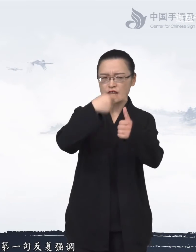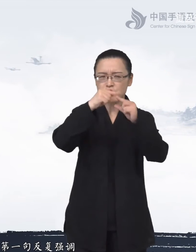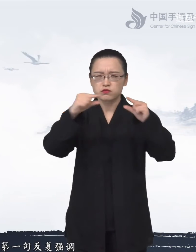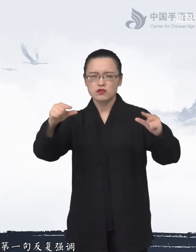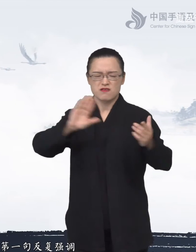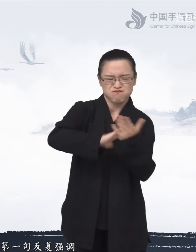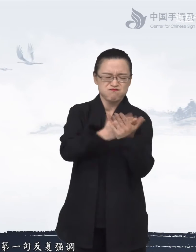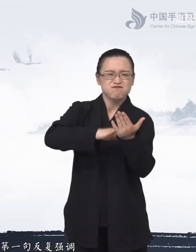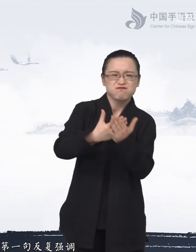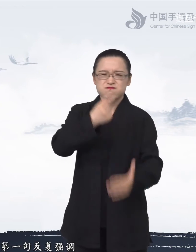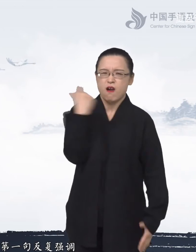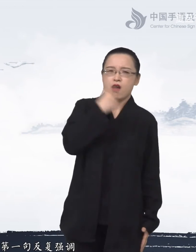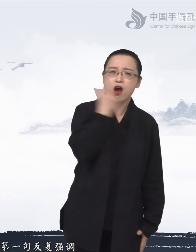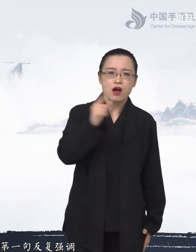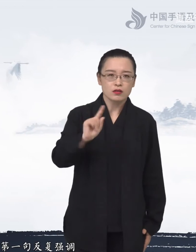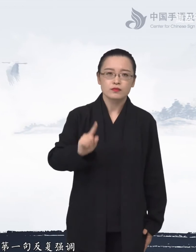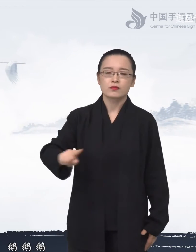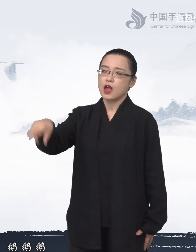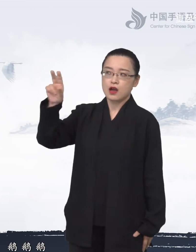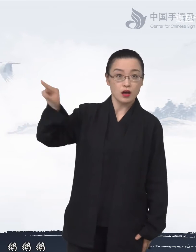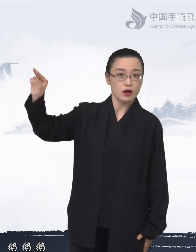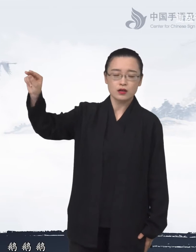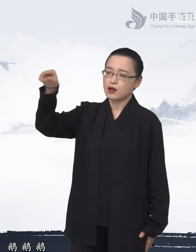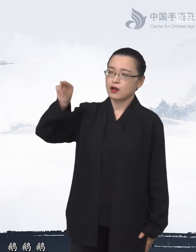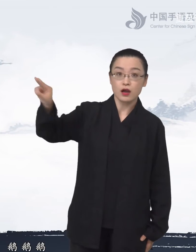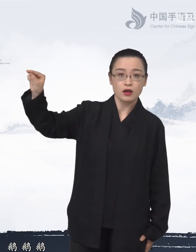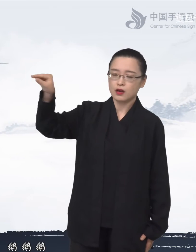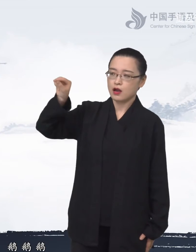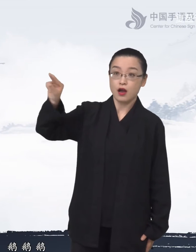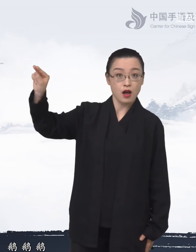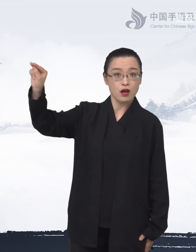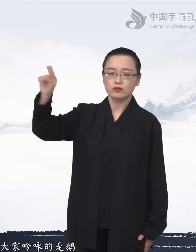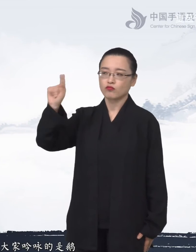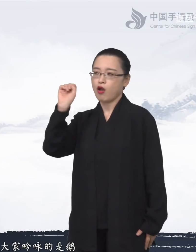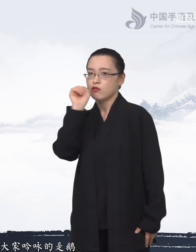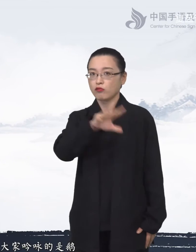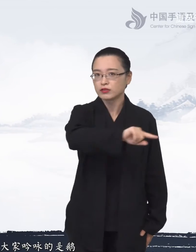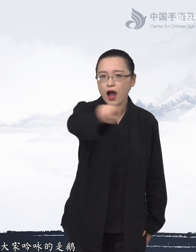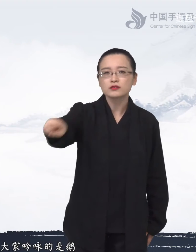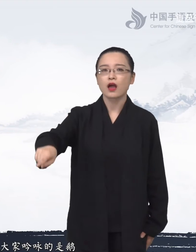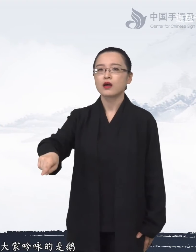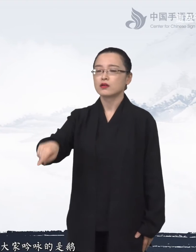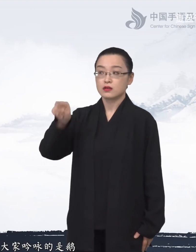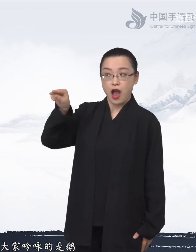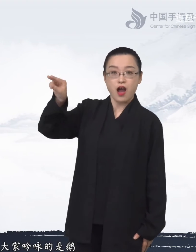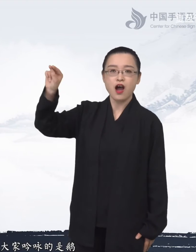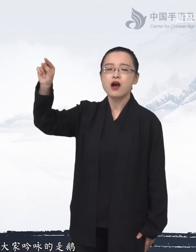诗的第一句反复强调鹅鹅鹅，告诉大家吟咏的是